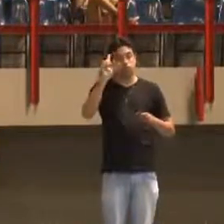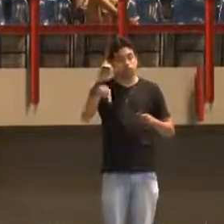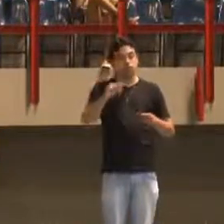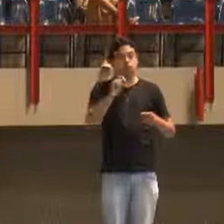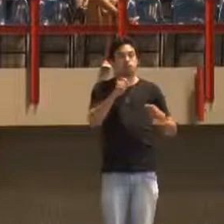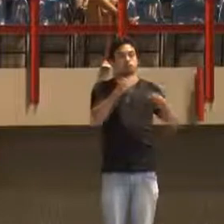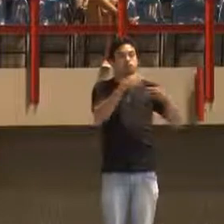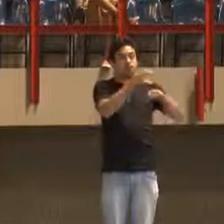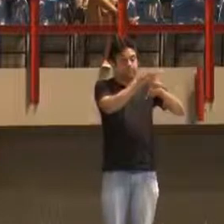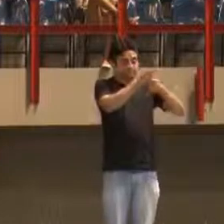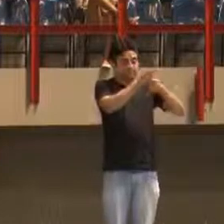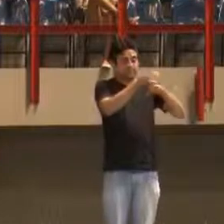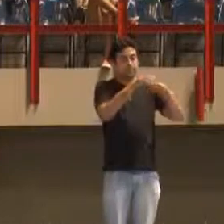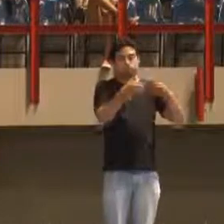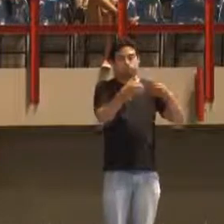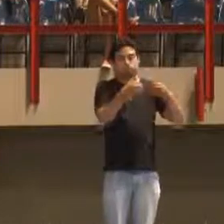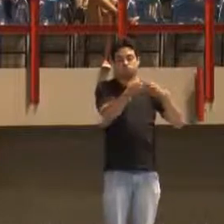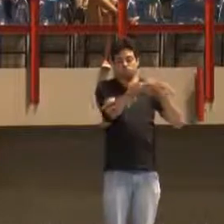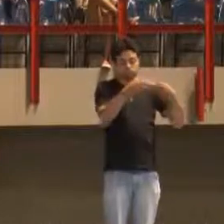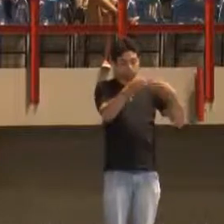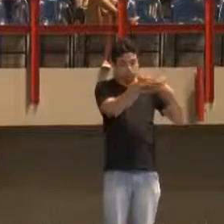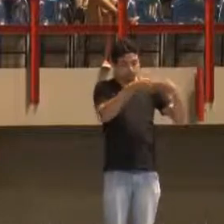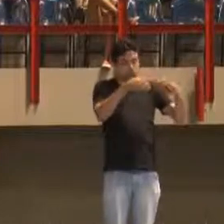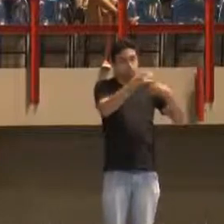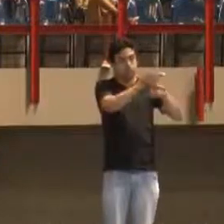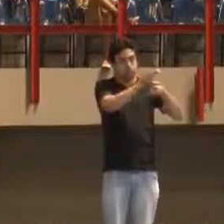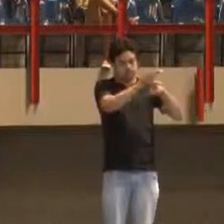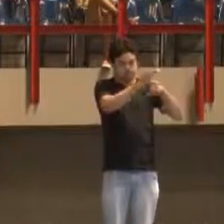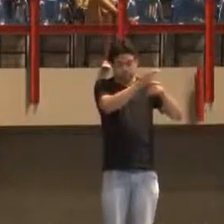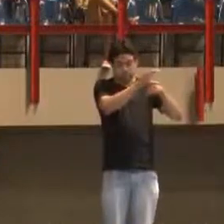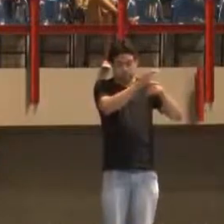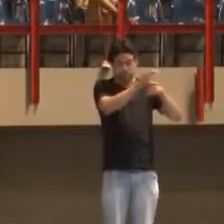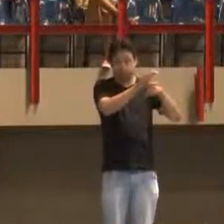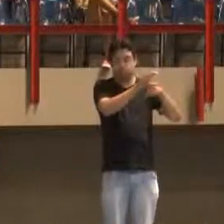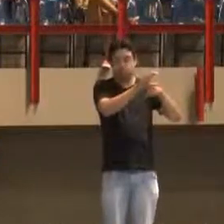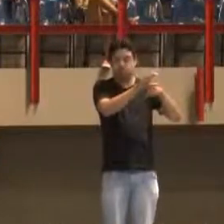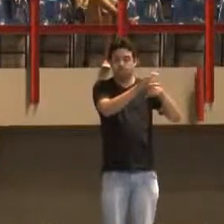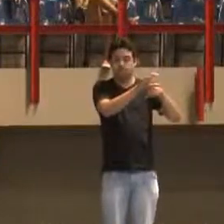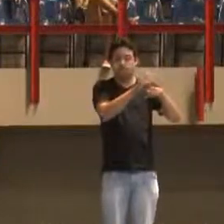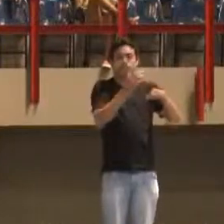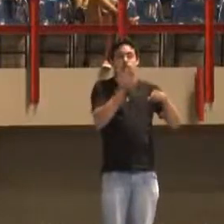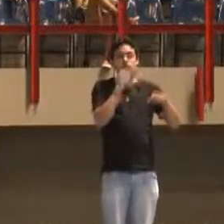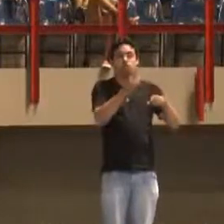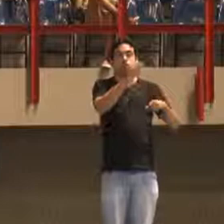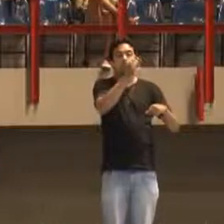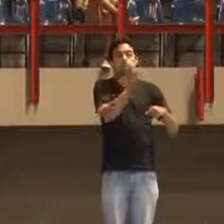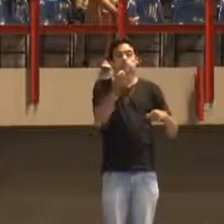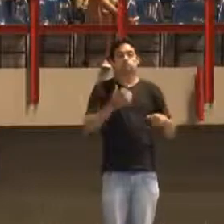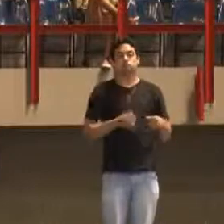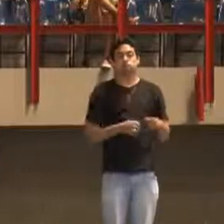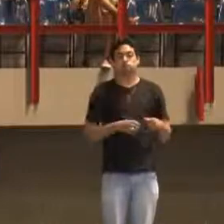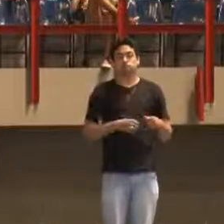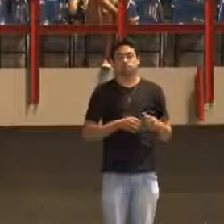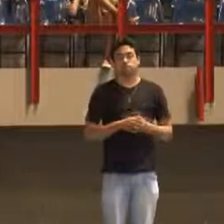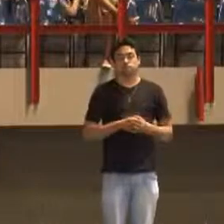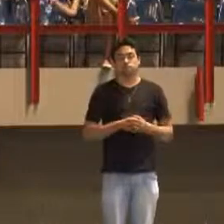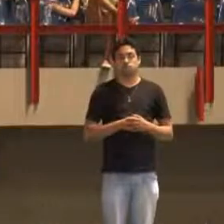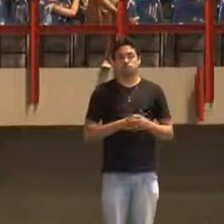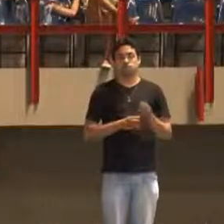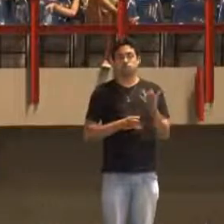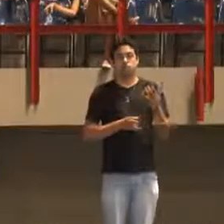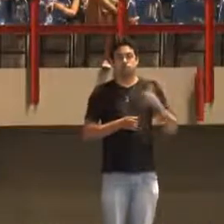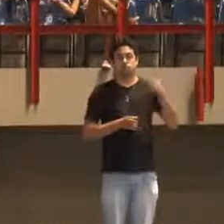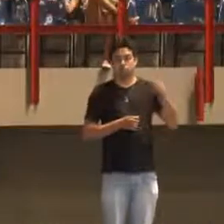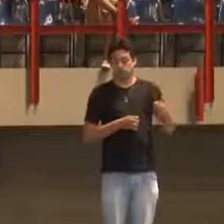vai ser cinza. Se eu disser que o fundo da garrafa vai ser cinza, quantas opções eu tenho?